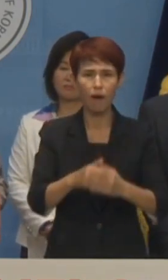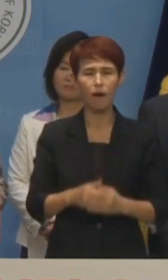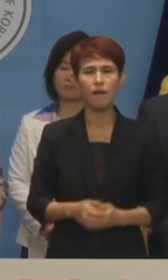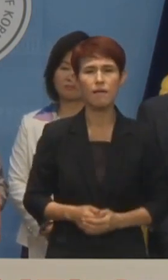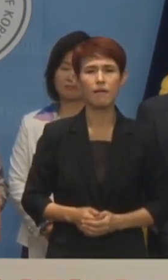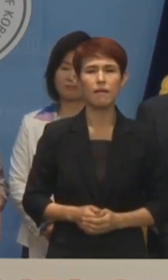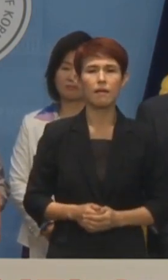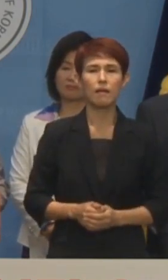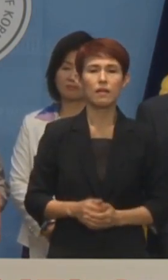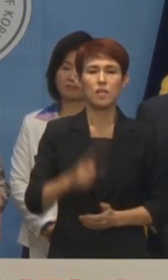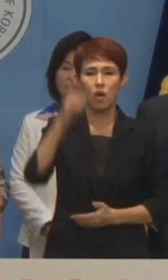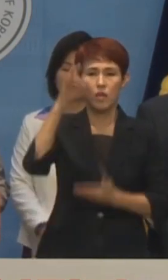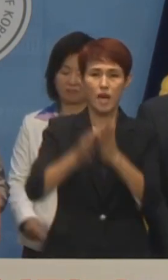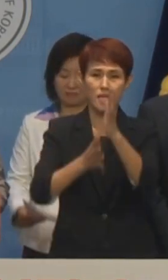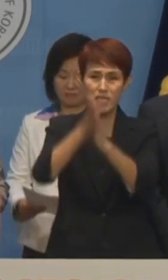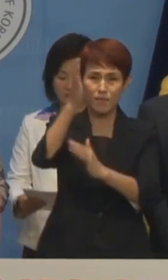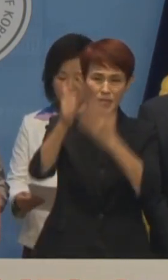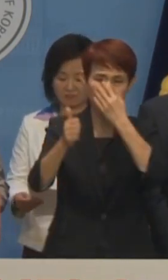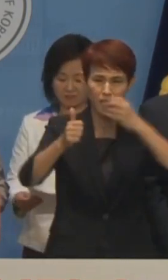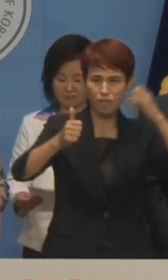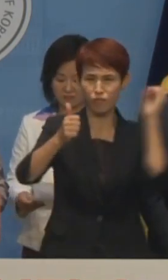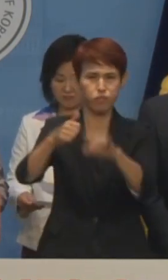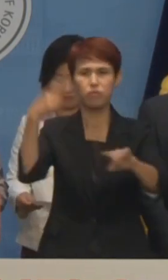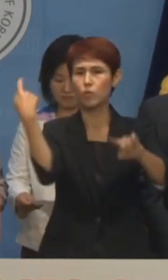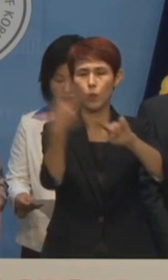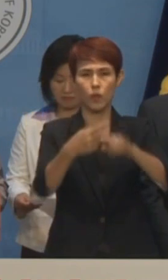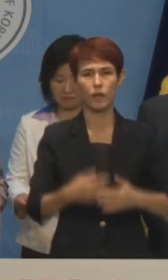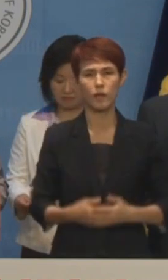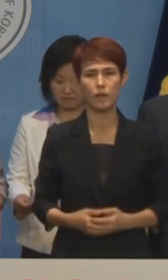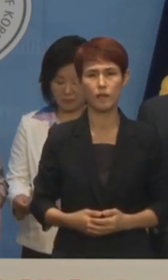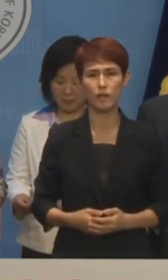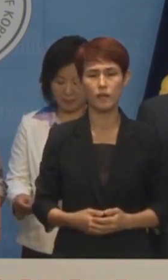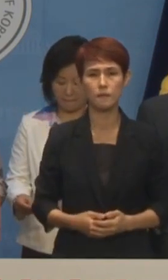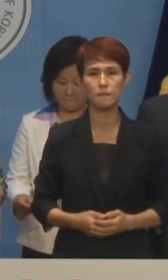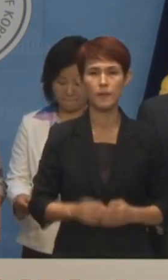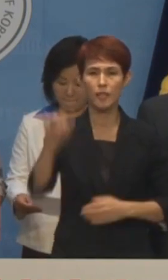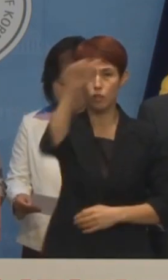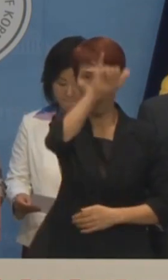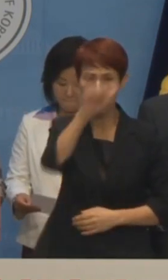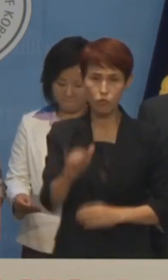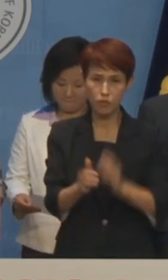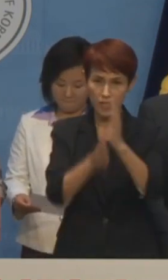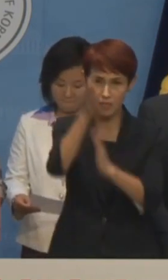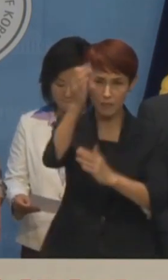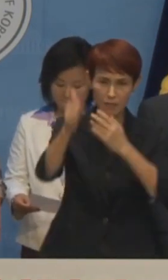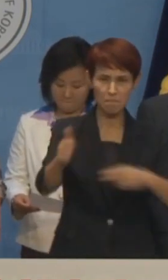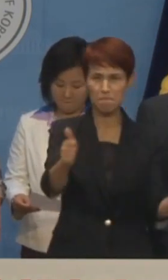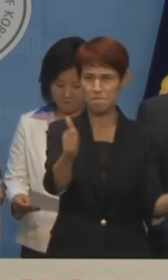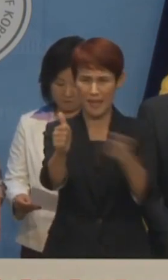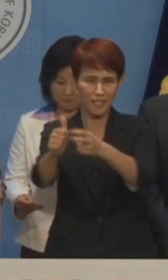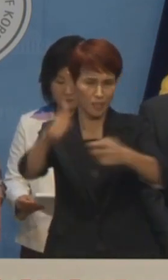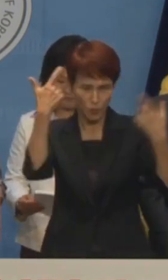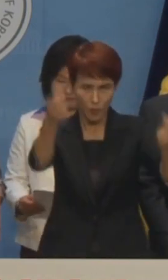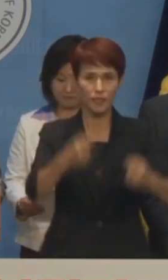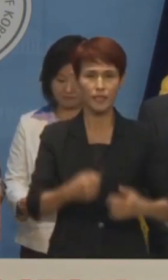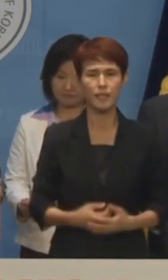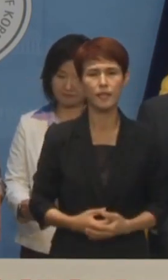70만 천안 시민들을 모욕하는 작태요, 전국의 민주시민들을 배신하는